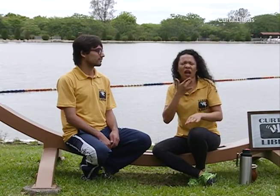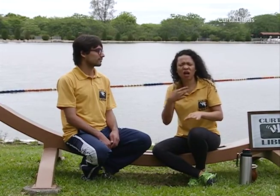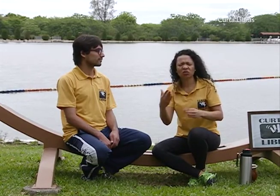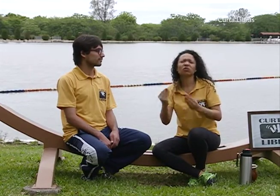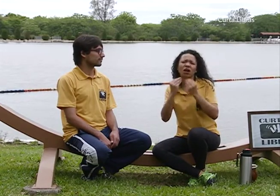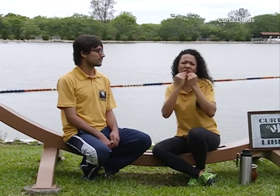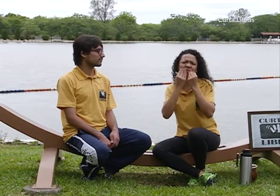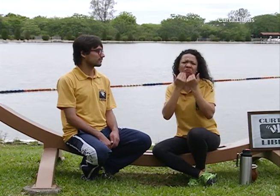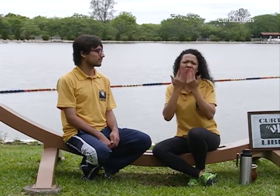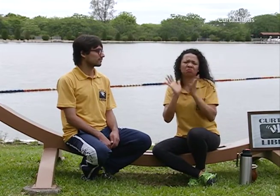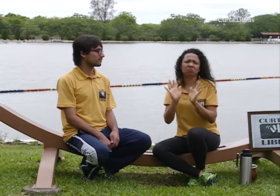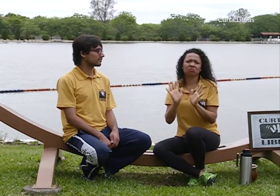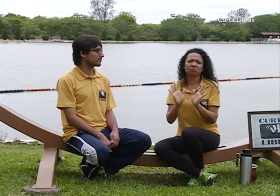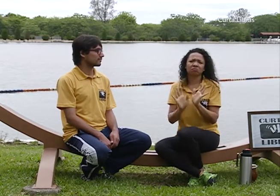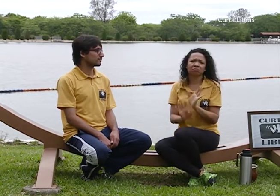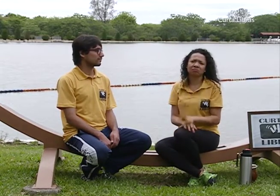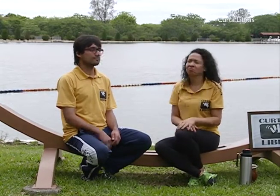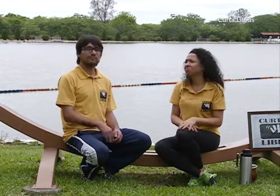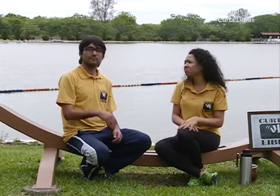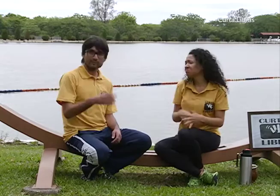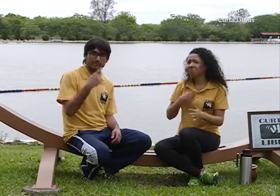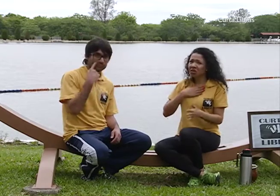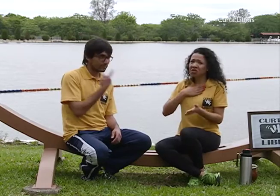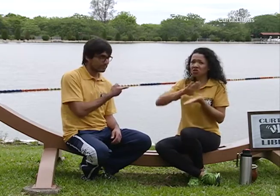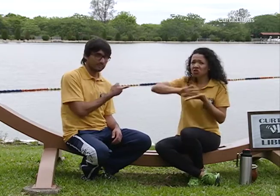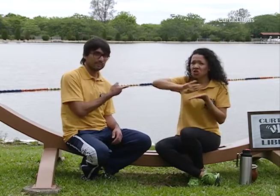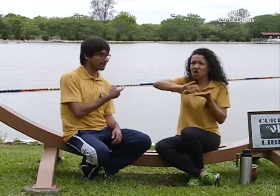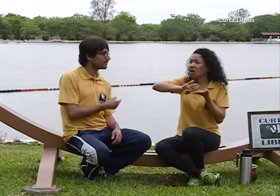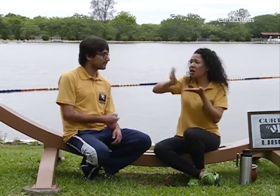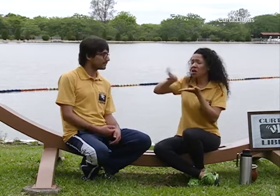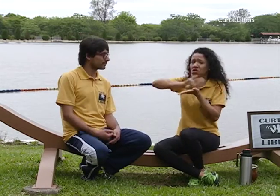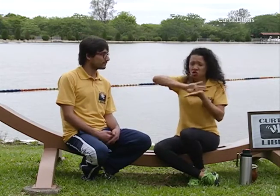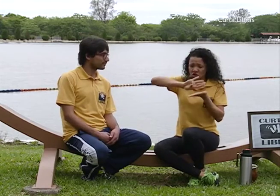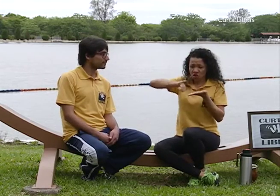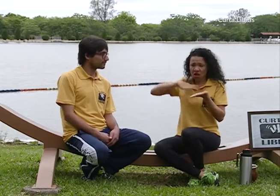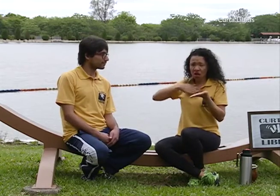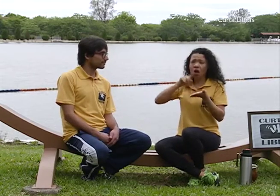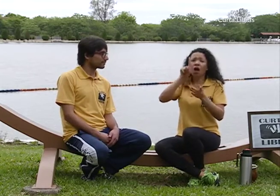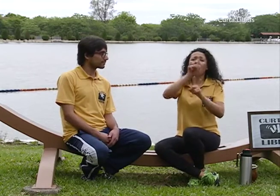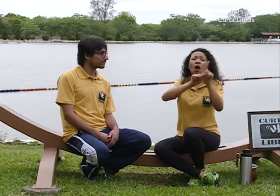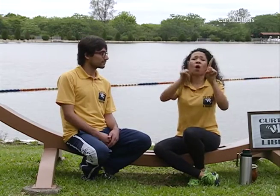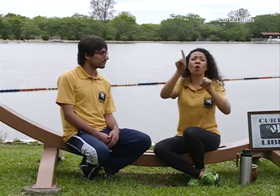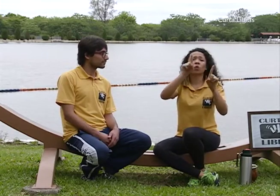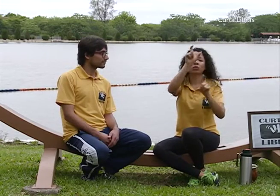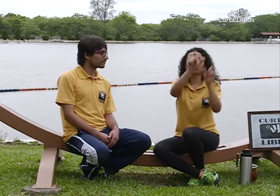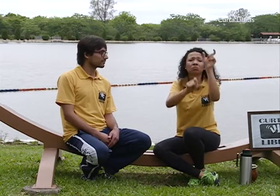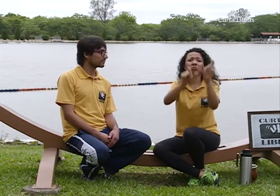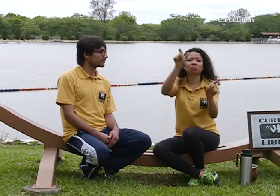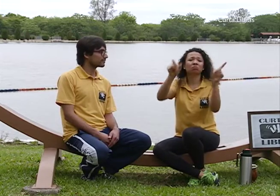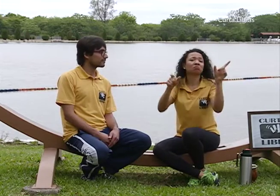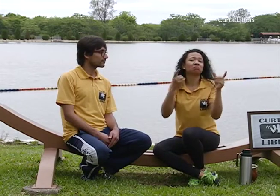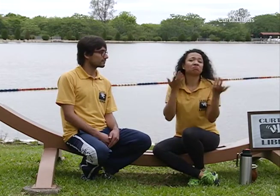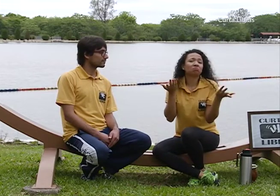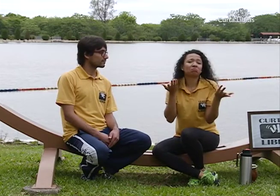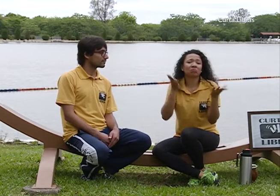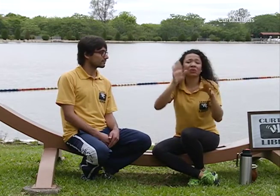mesmo. Eu optei por evitar esses alimentos, mas depende de cada pessoa. Você opta pelo que mais